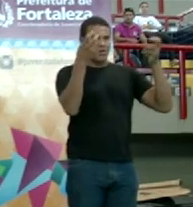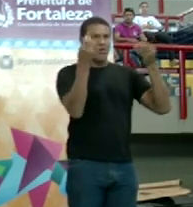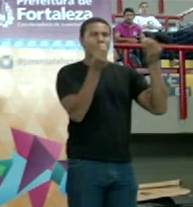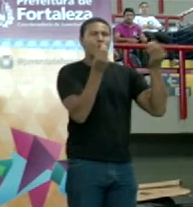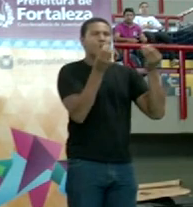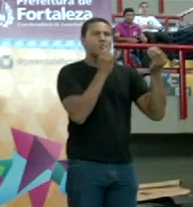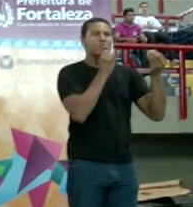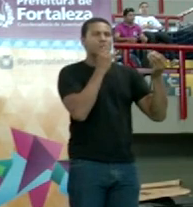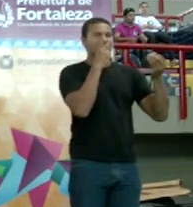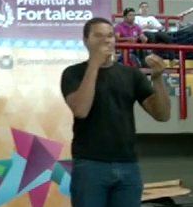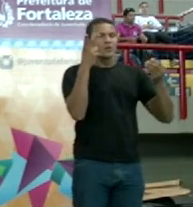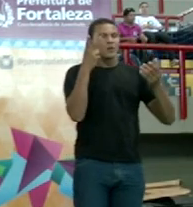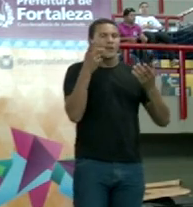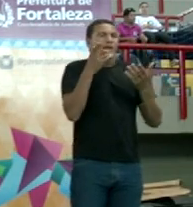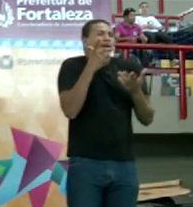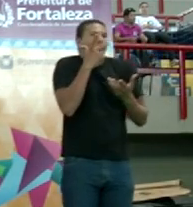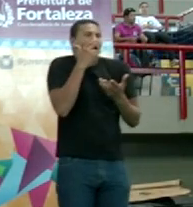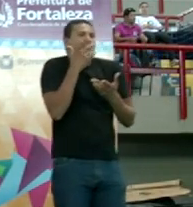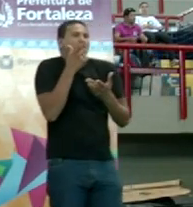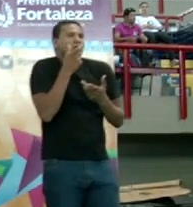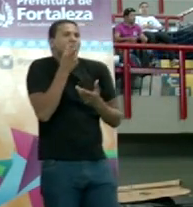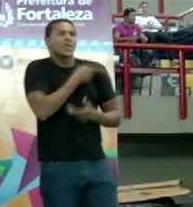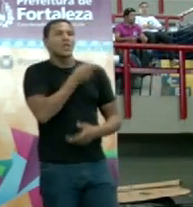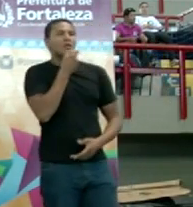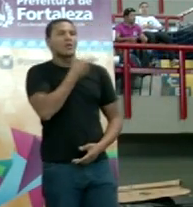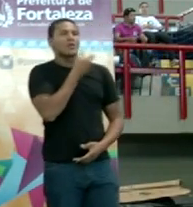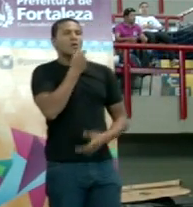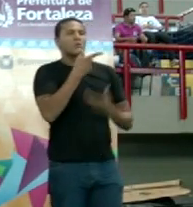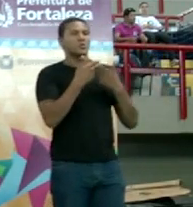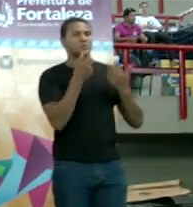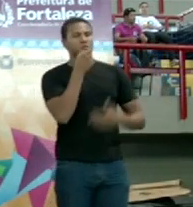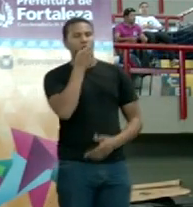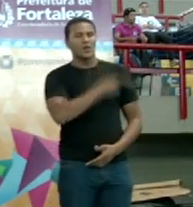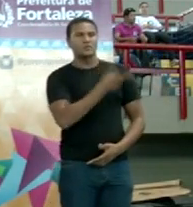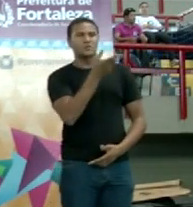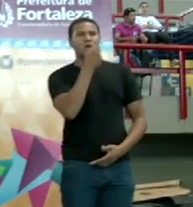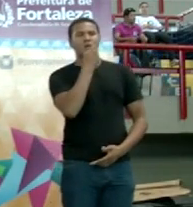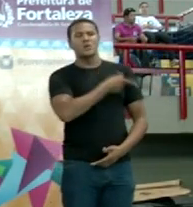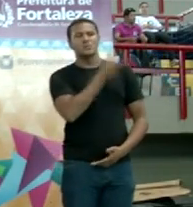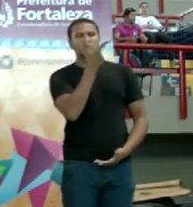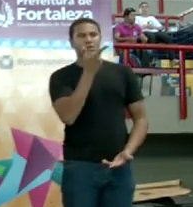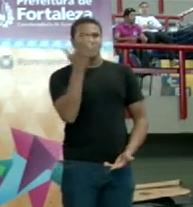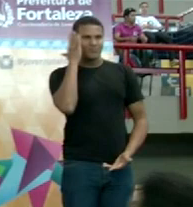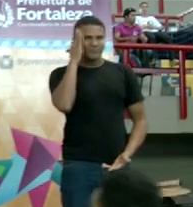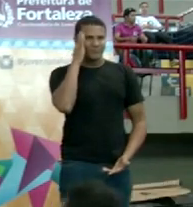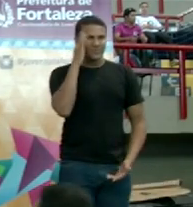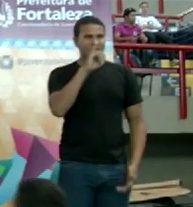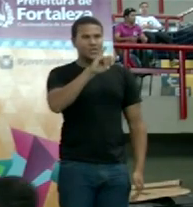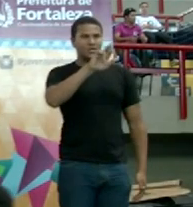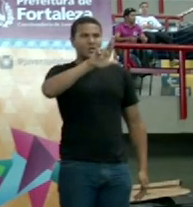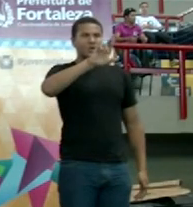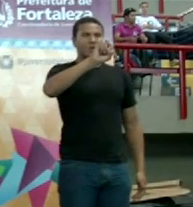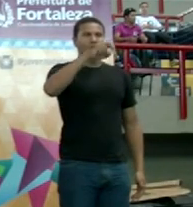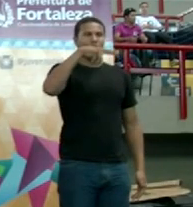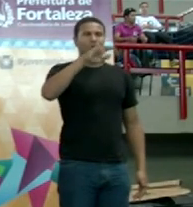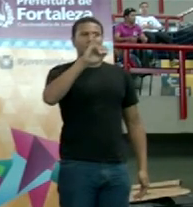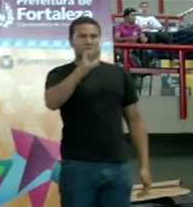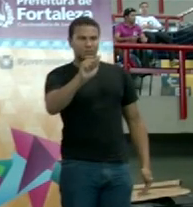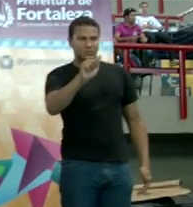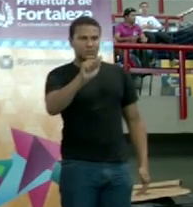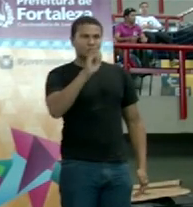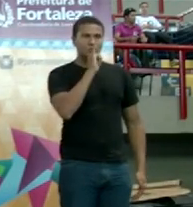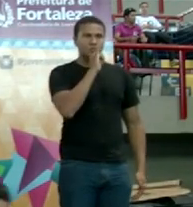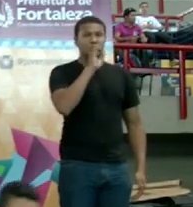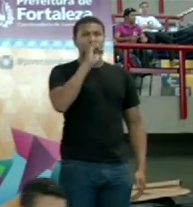Vamos supor que você queira terminar sua redação e o tema aborde o assunto corrupção. Aí